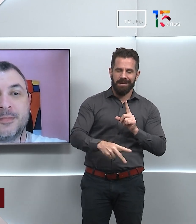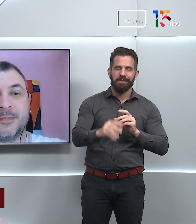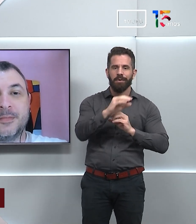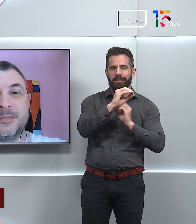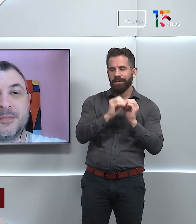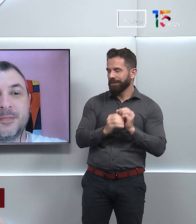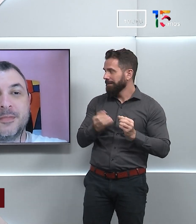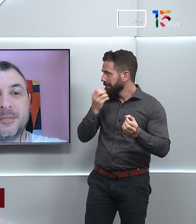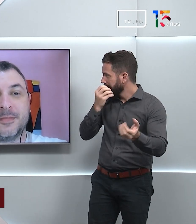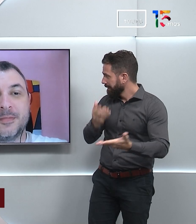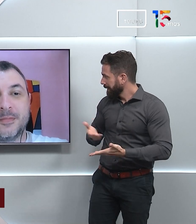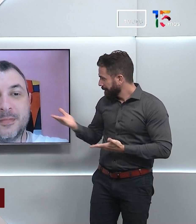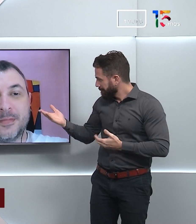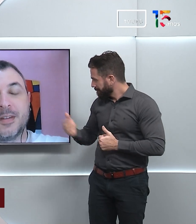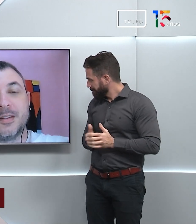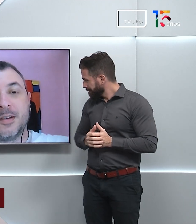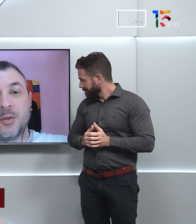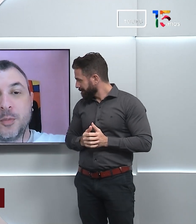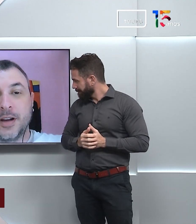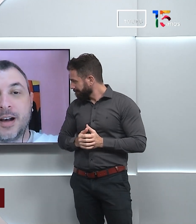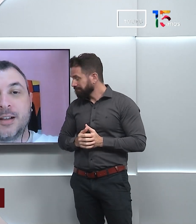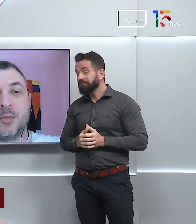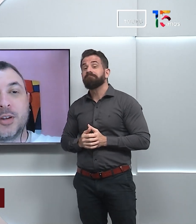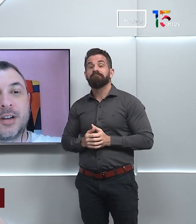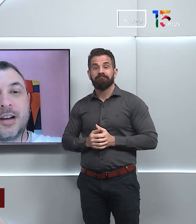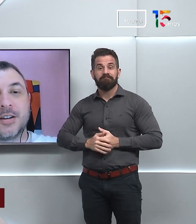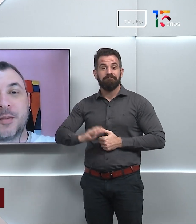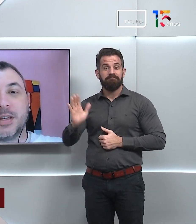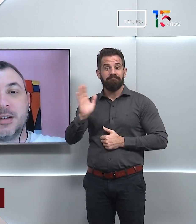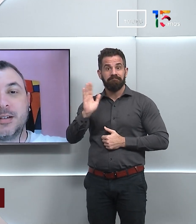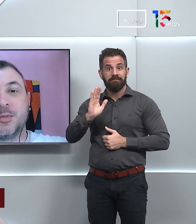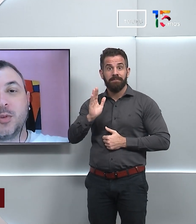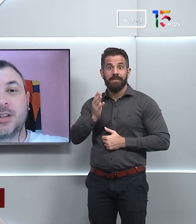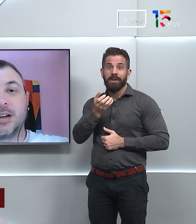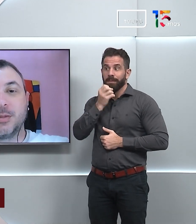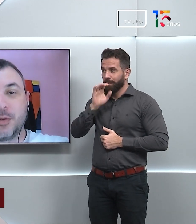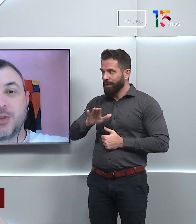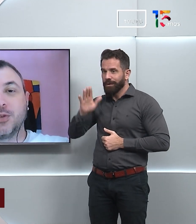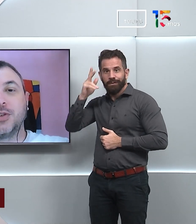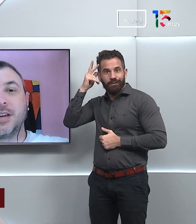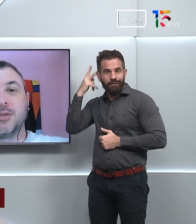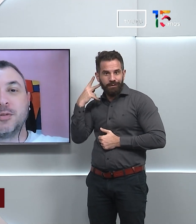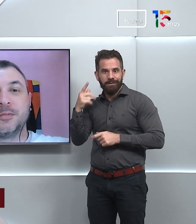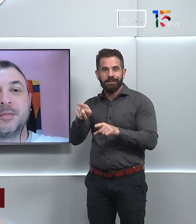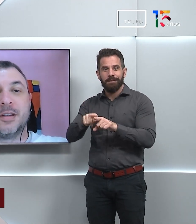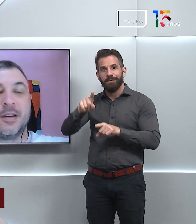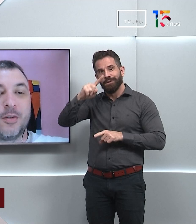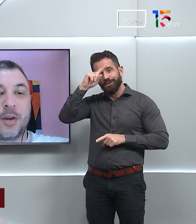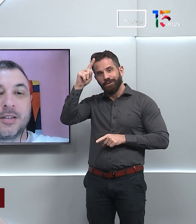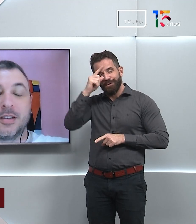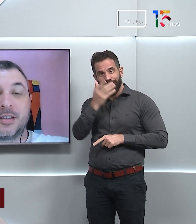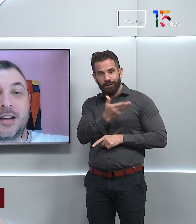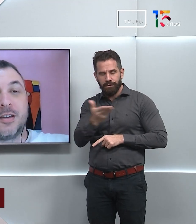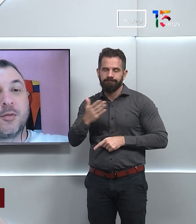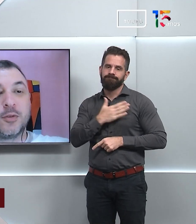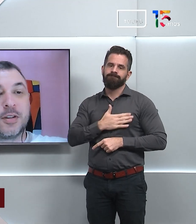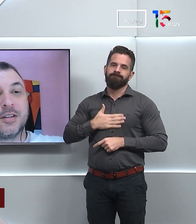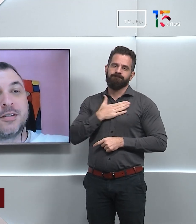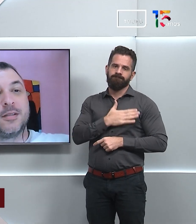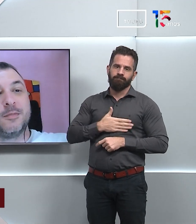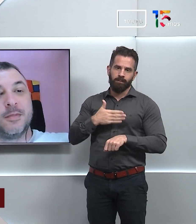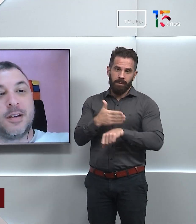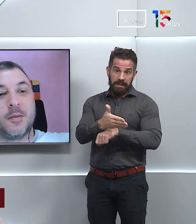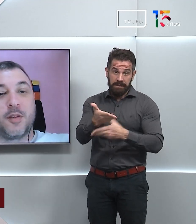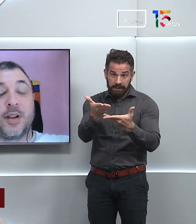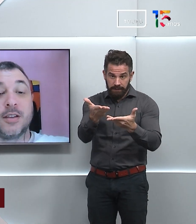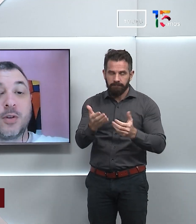Seja bem-vindo ao Conexões. Obrigado, boa tarde, Camila. Boa tarde, professor Diego. Prazer estar aqui com